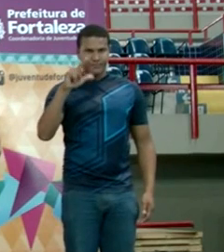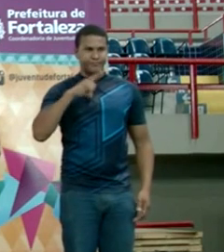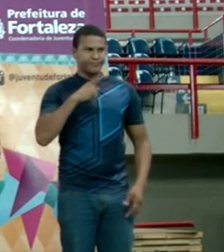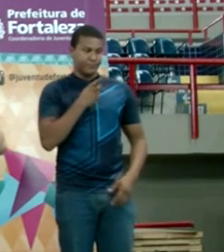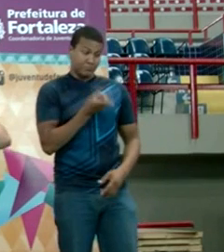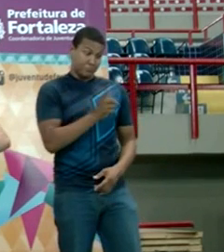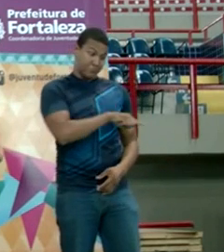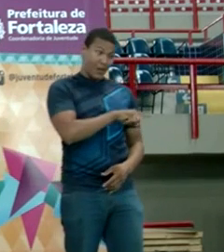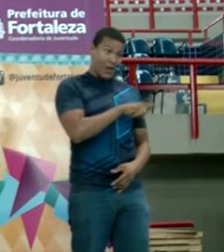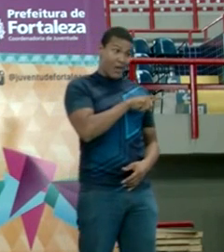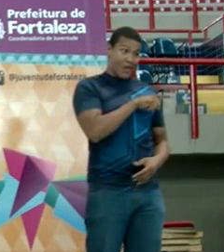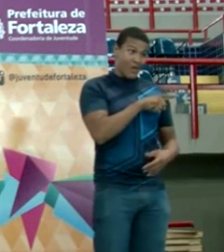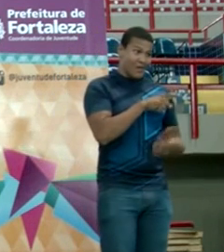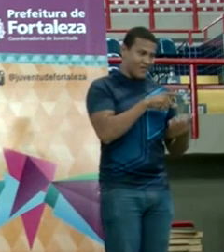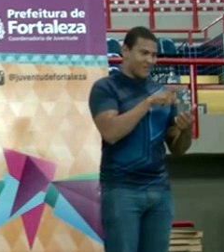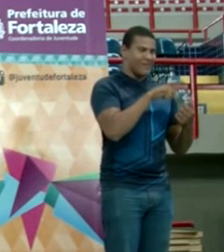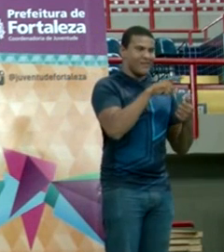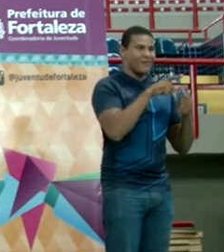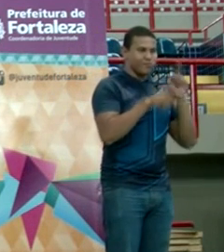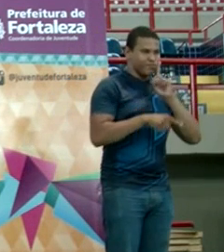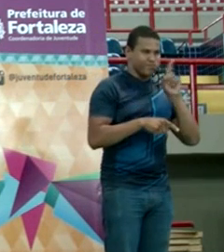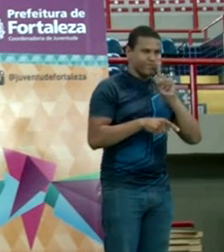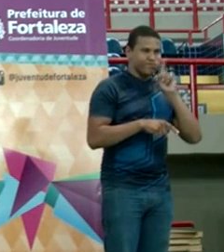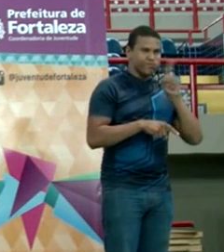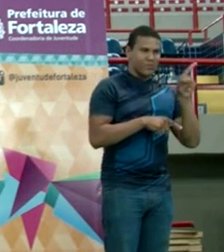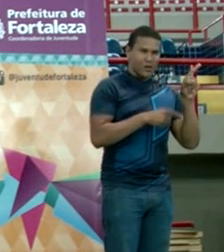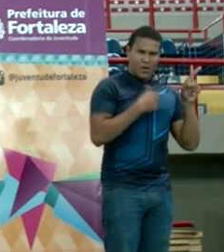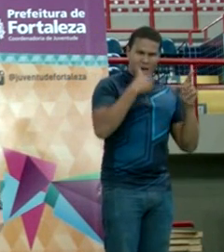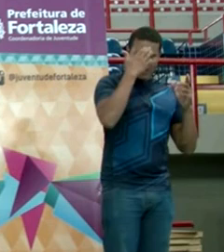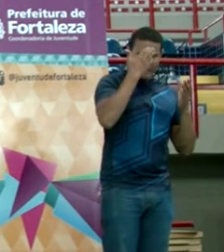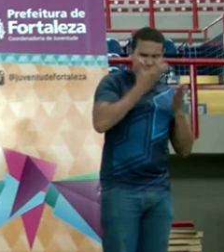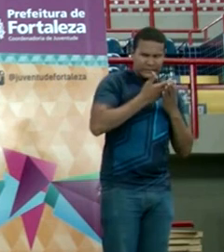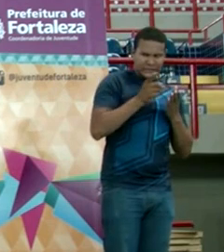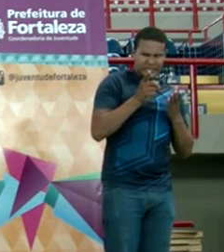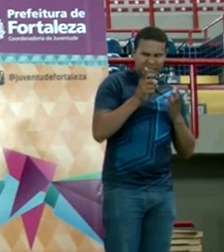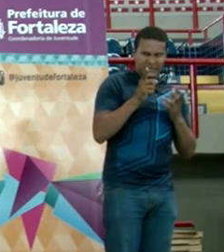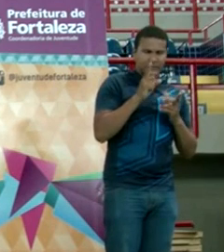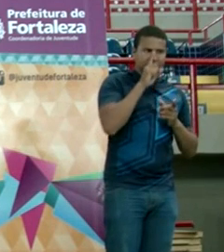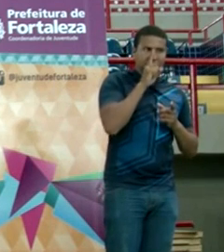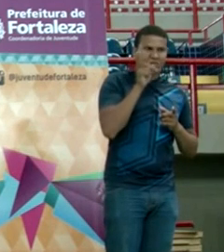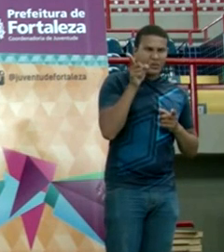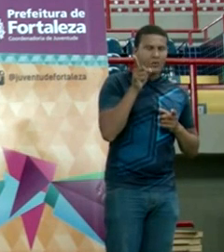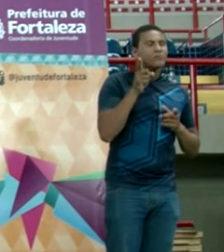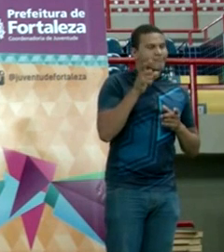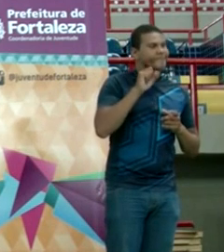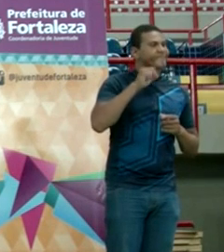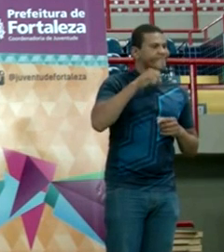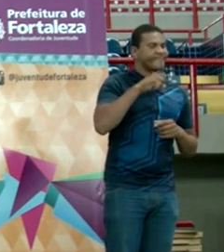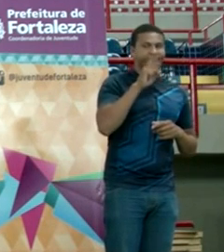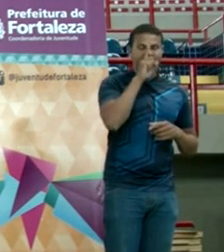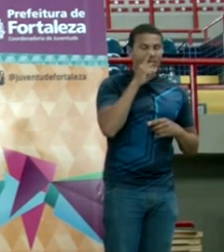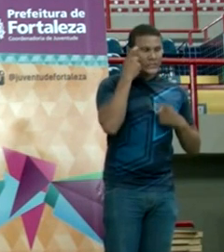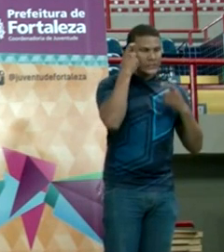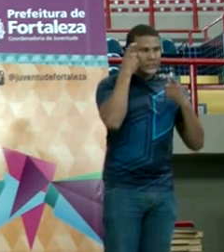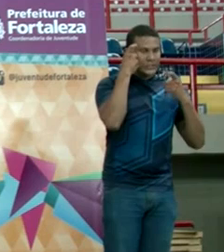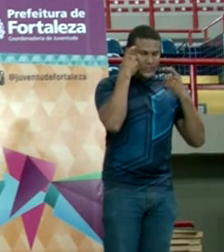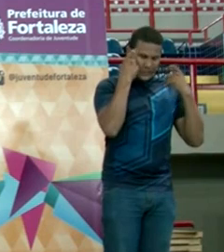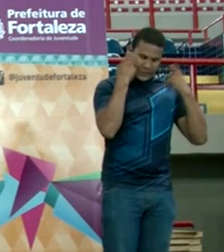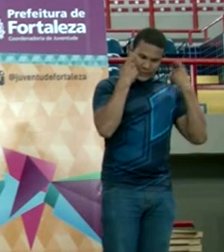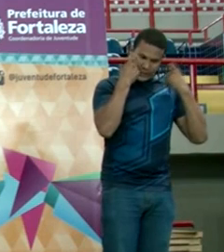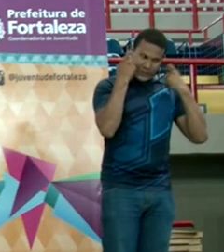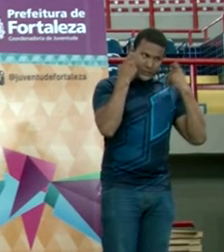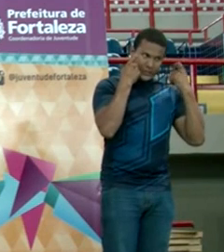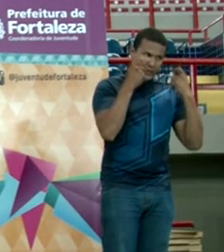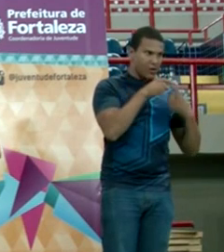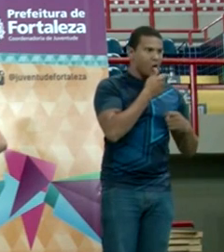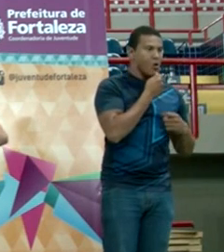não se engane não, os americanos acreditavam, professor, na ameaça comunista? Acreditavam. O negócio era tão paranoico que o